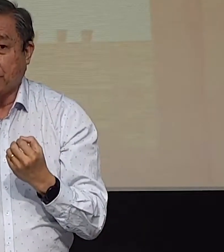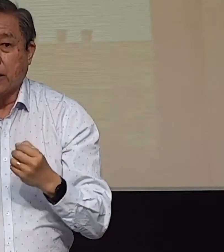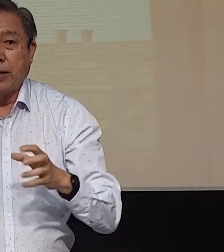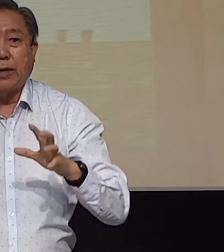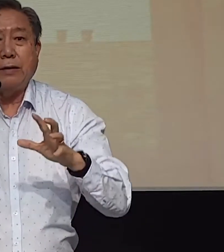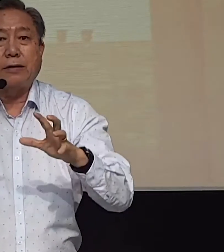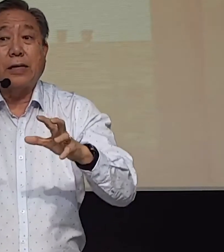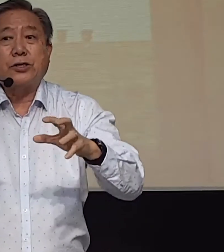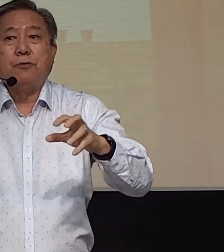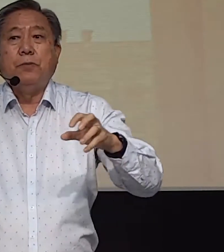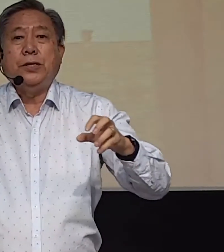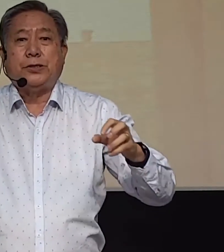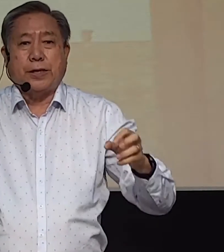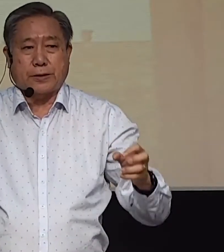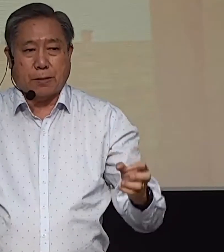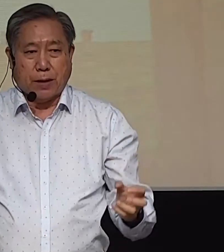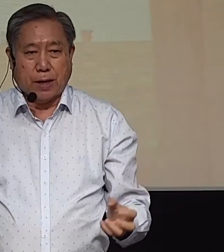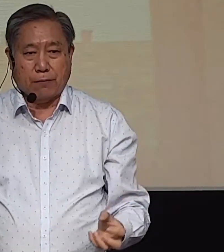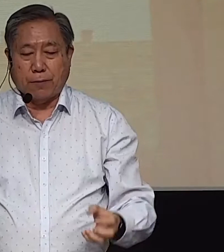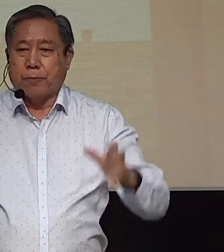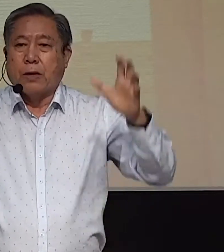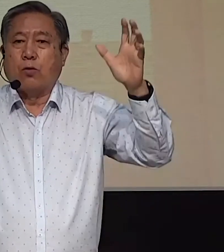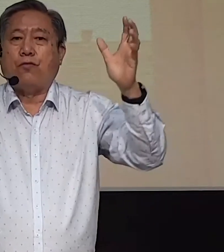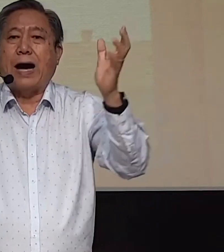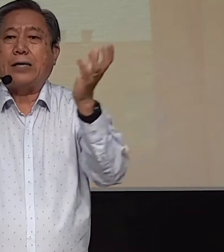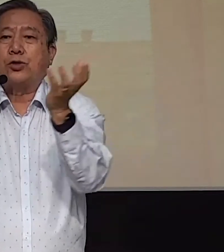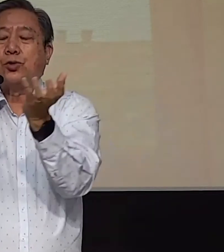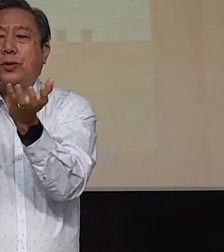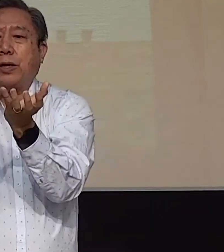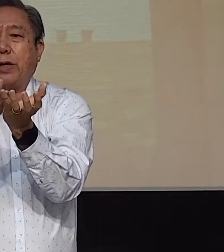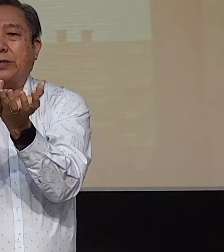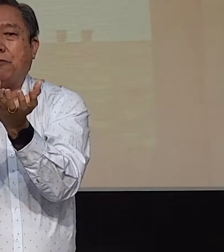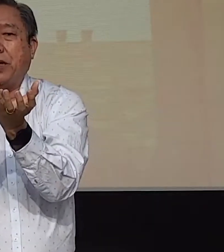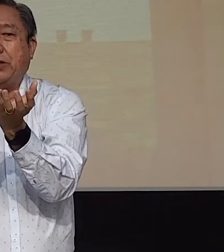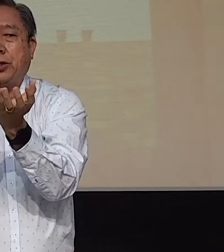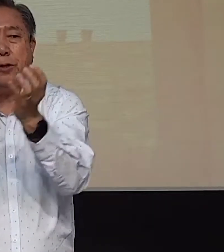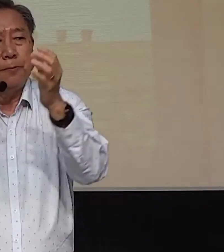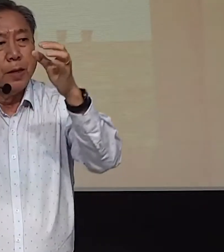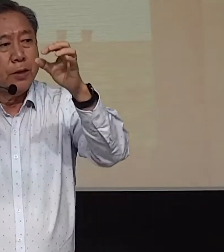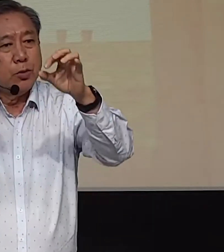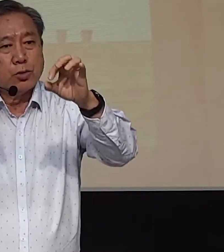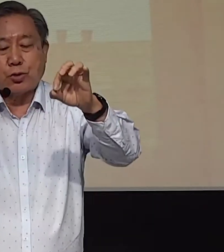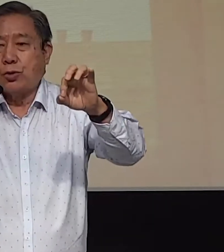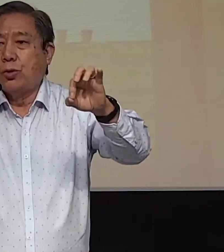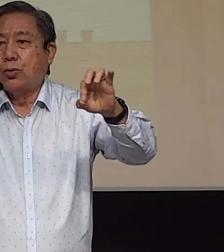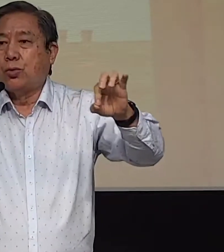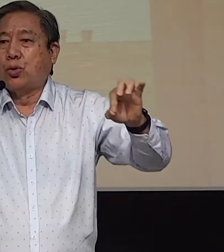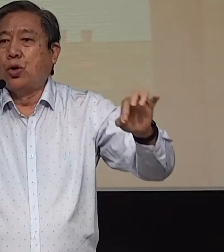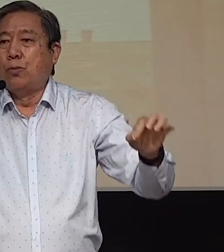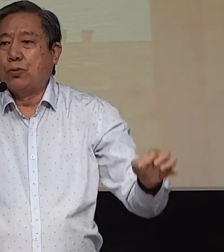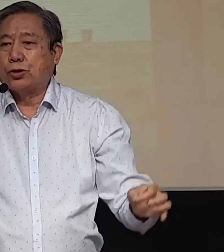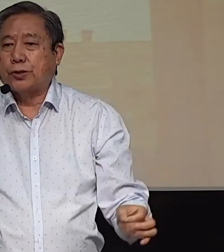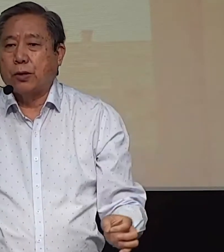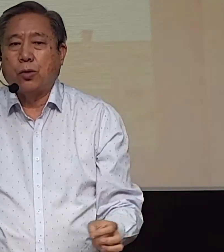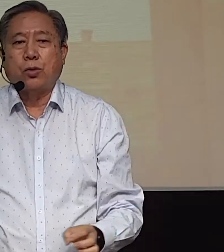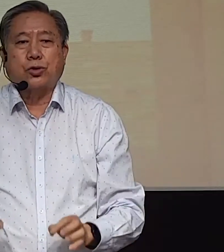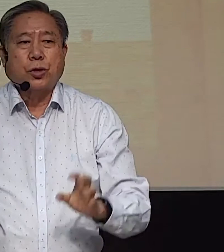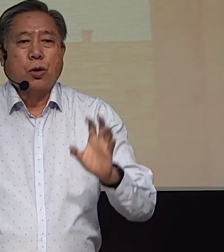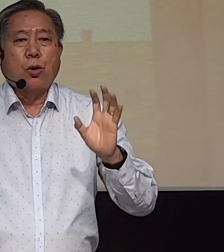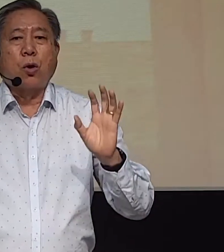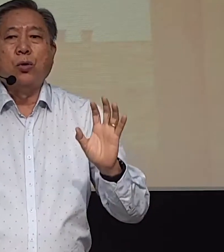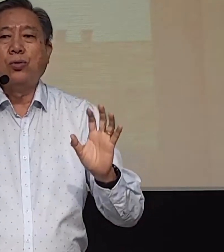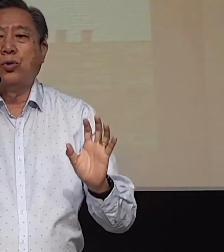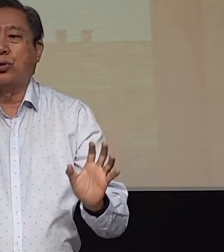palavra e quem transmite essa palavra. O vaso é o recipiente e os tubos são